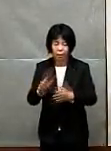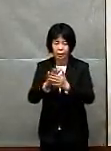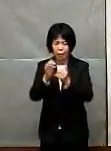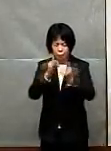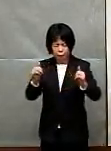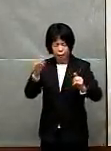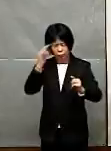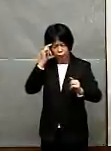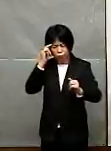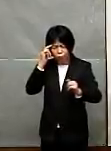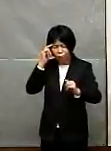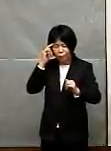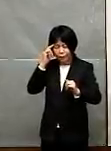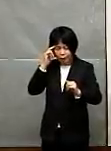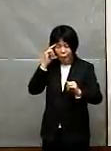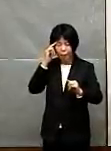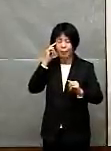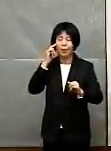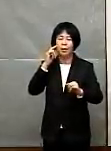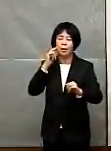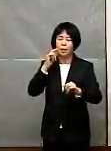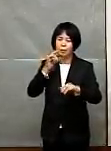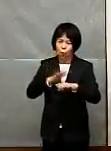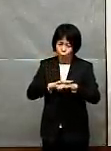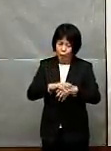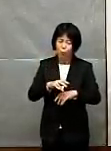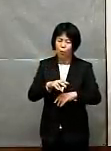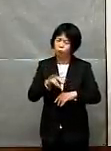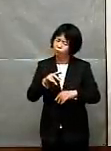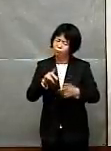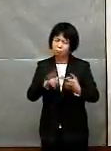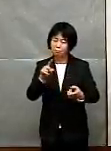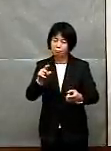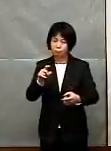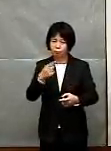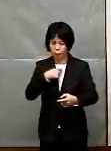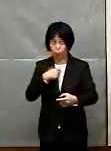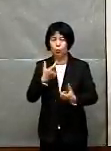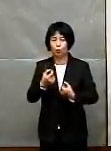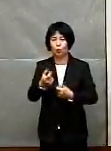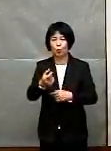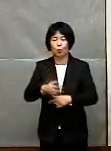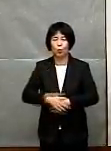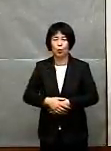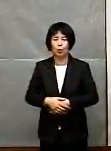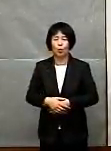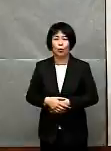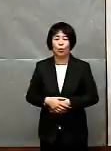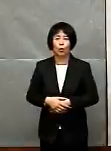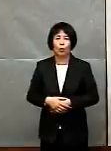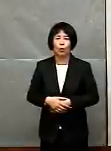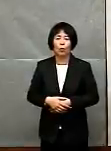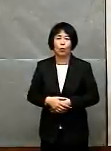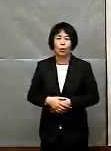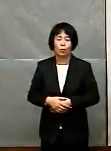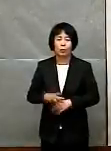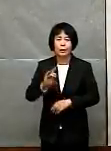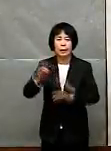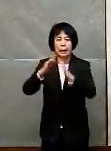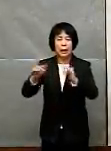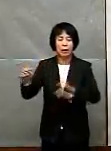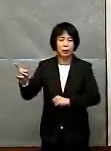て本当に納得できるものではありませんで、大変遺憾に思っております。で、議